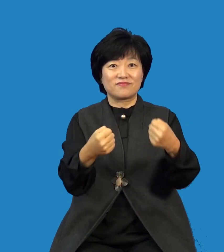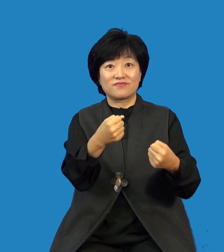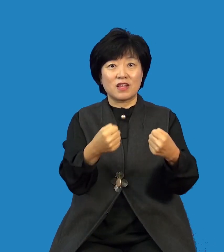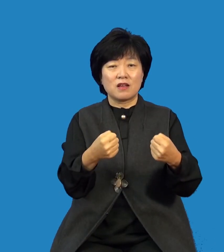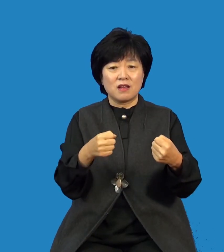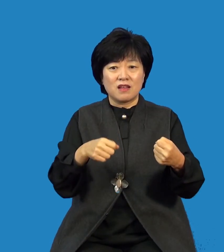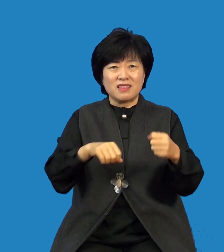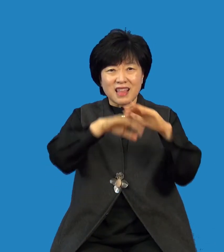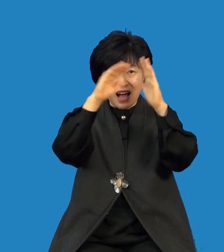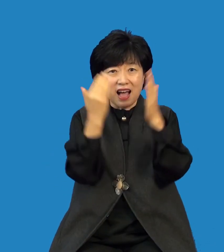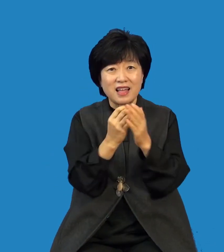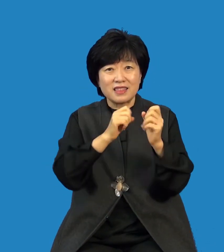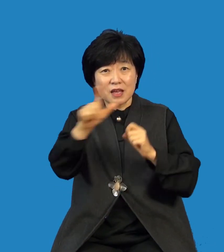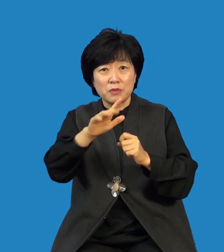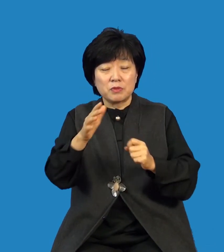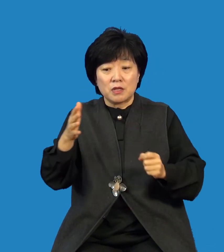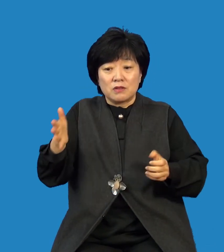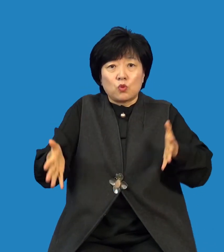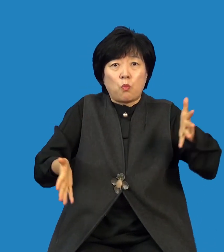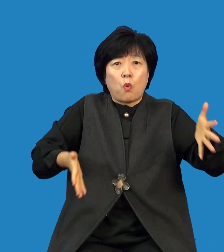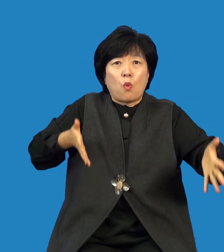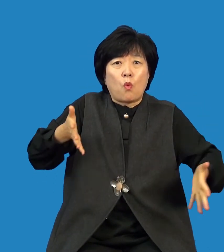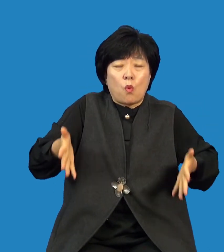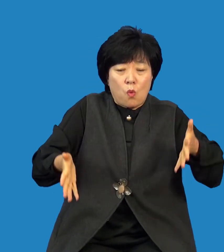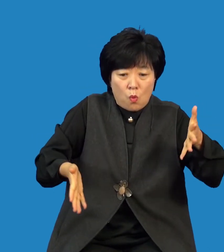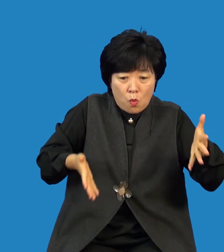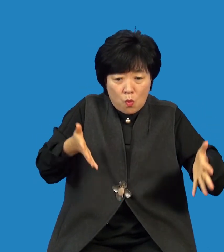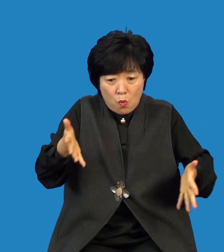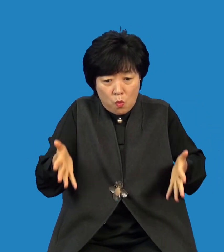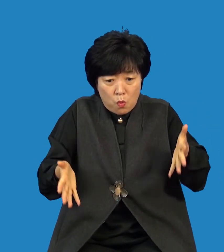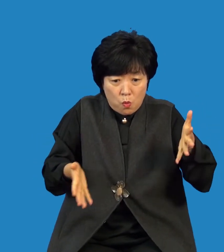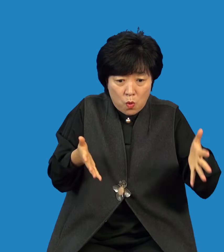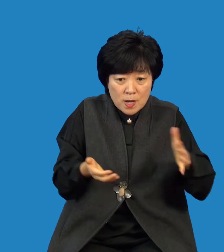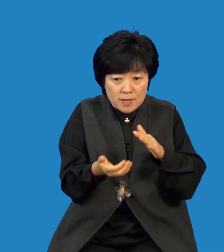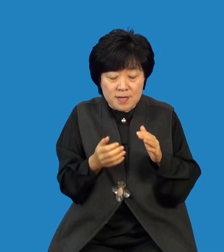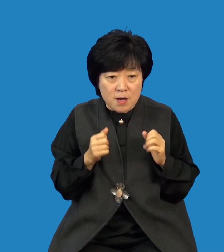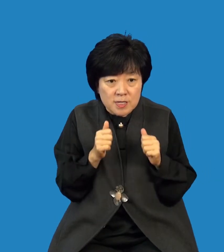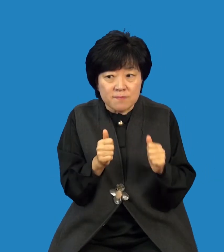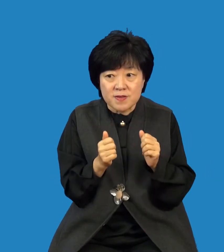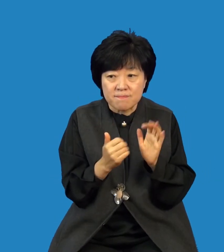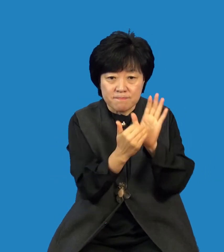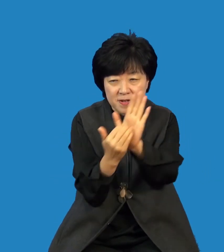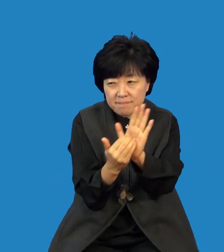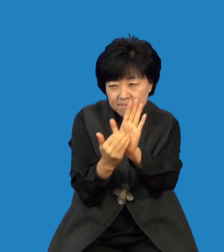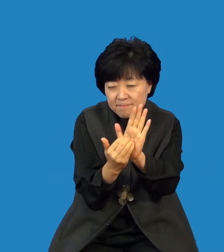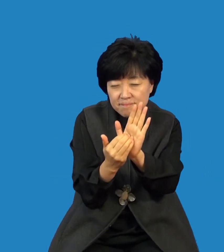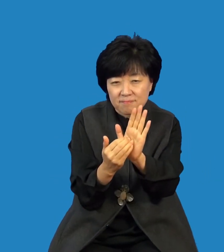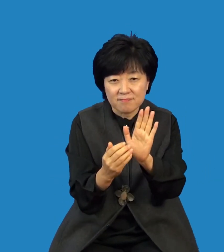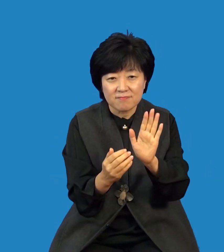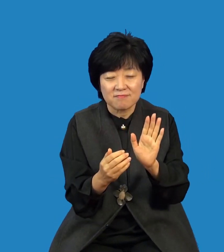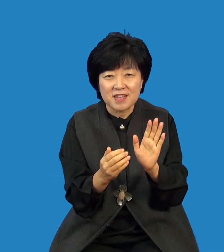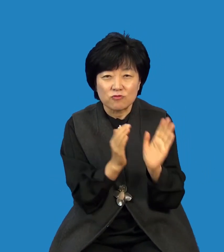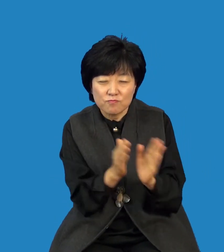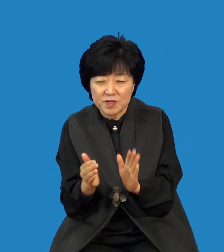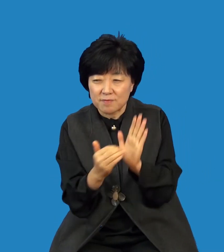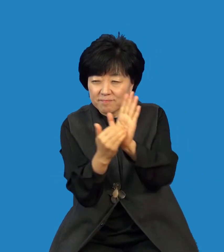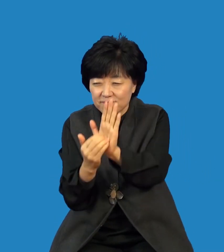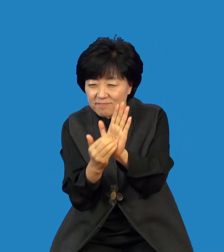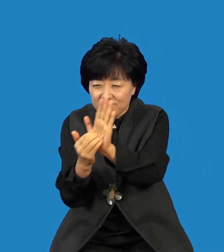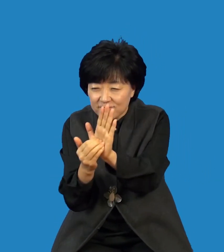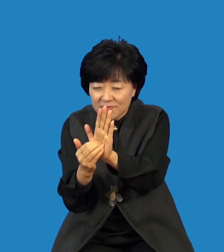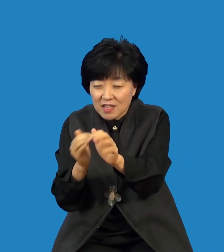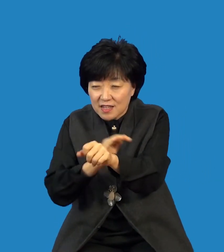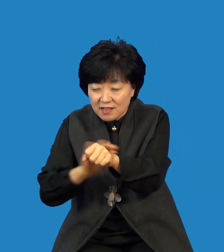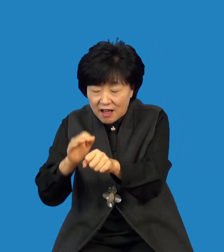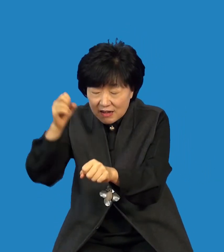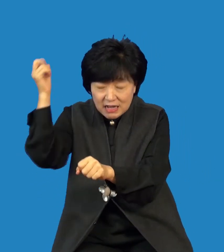것들은 열심히 대비한다고 대비하는데도 보면 큰 사고들이 터져가지고 내 인생을 당혹스럽게 하기도 하고, 또 일로 가면 잘 간다고